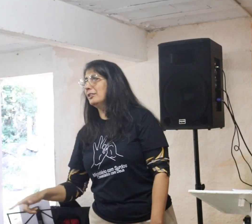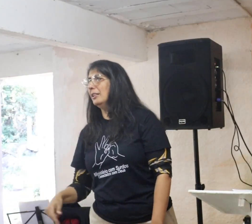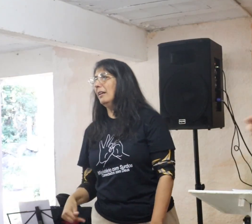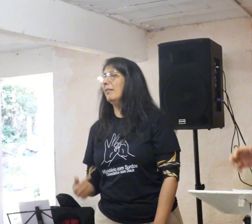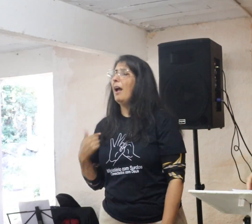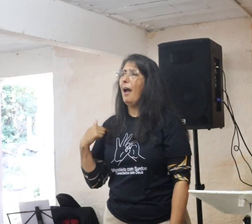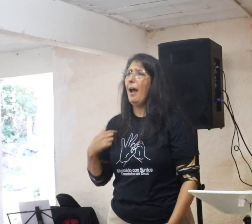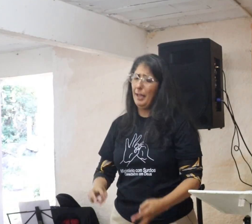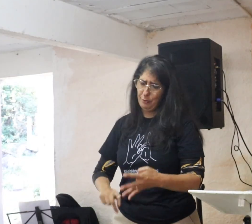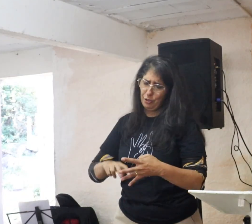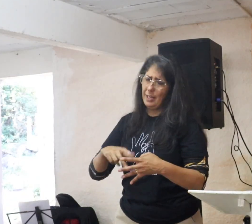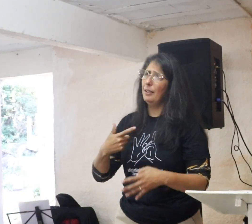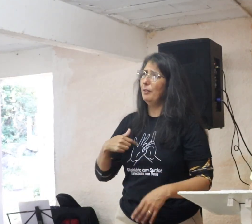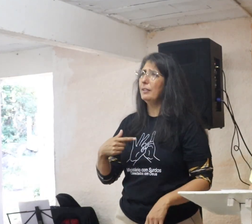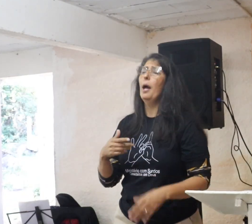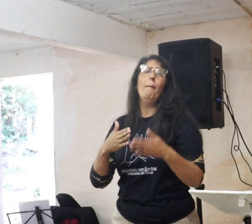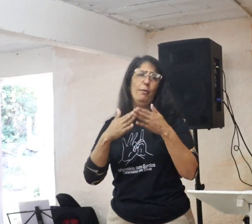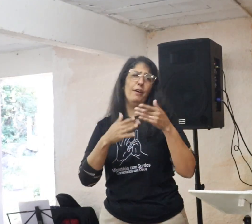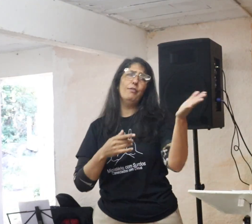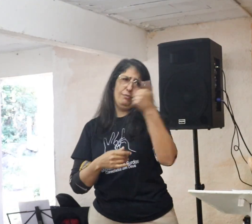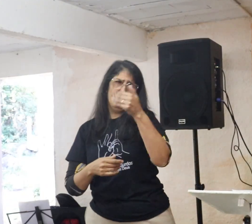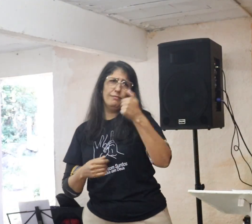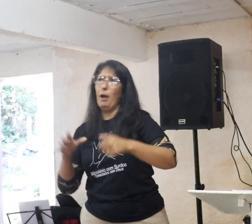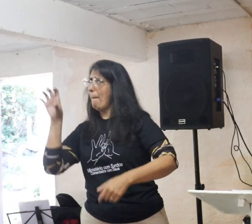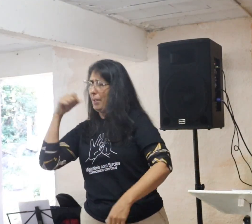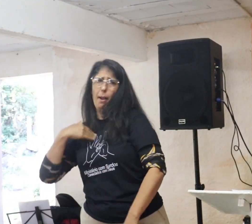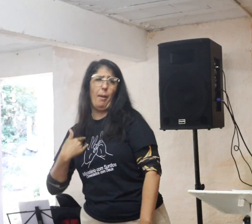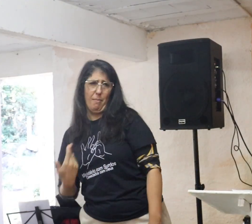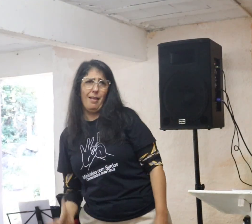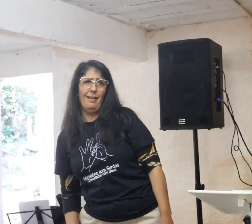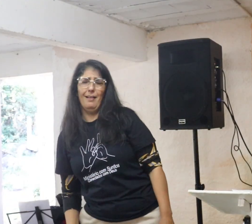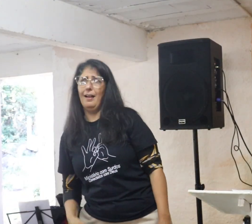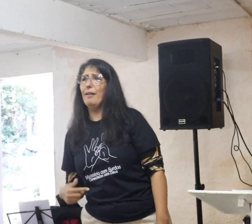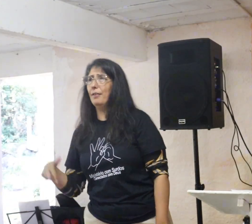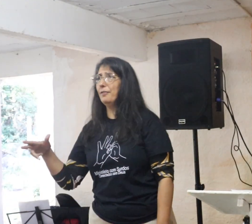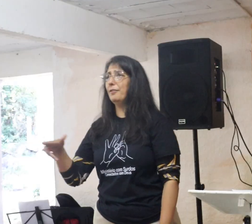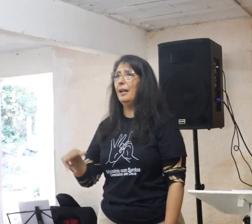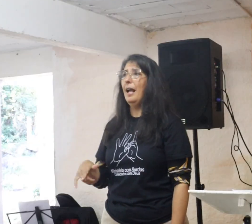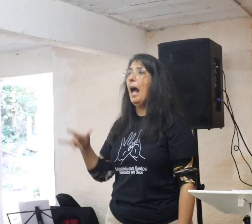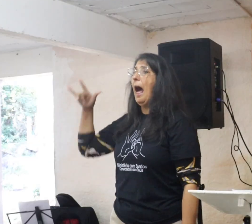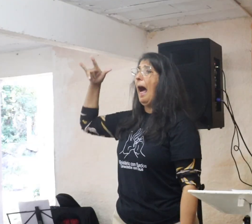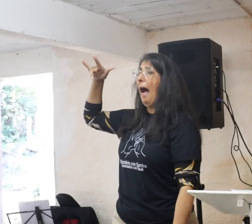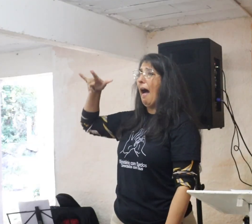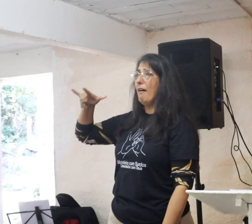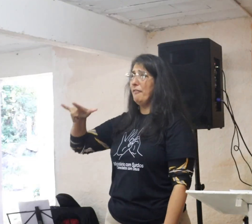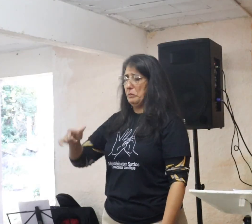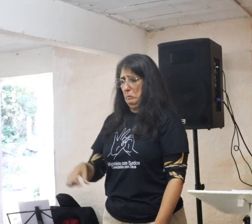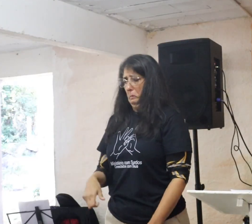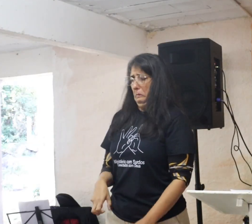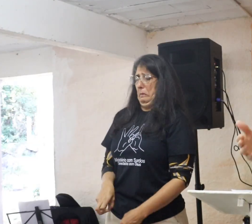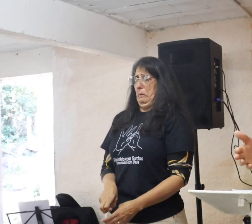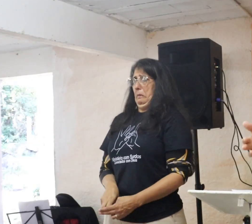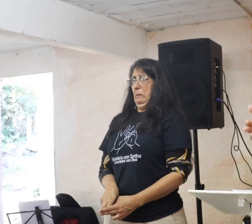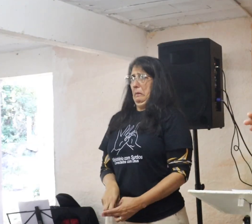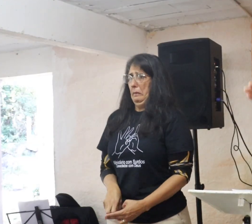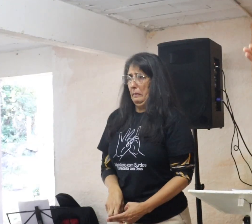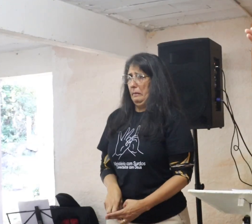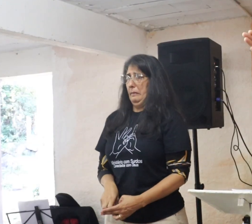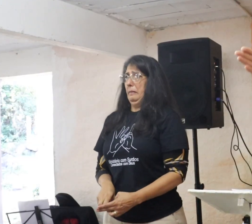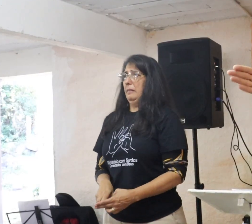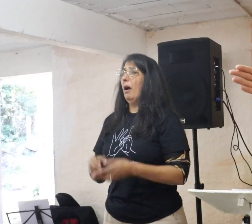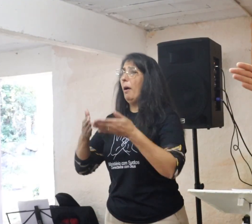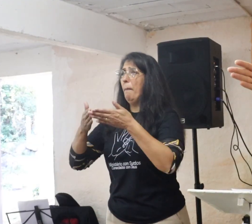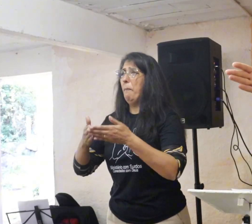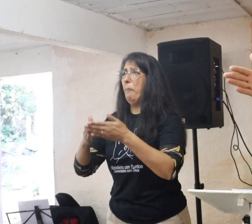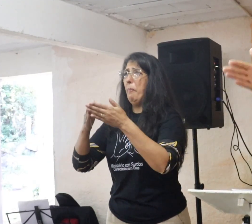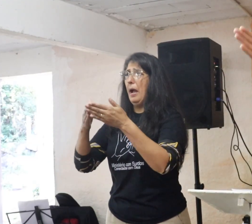vou lá e pego. Né? Fora isso, aperto no avião, no ônibus. Trabalhei embarcado um tempo, tinha que